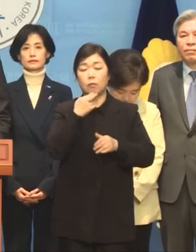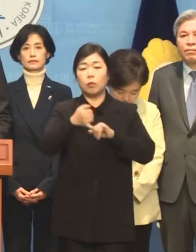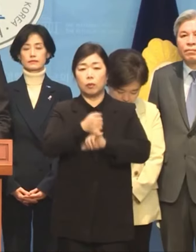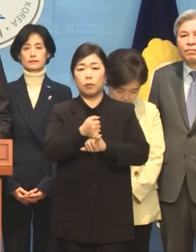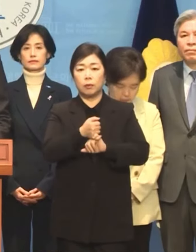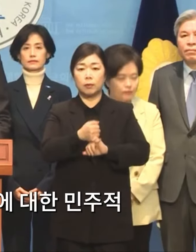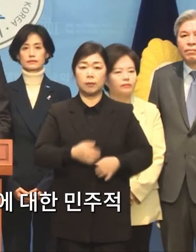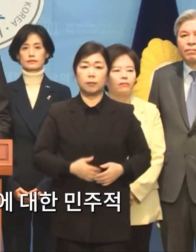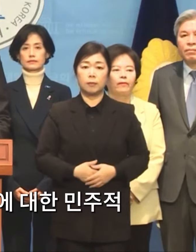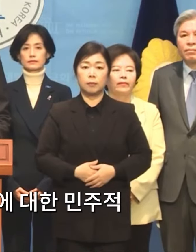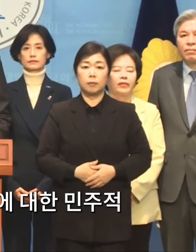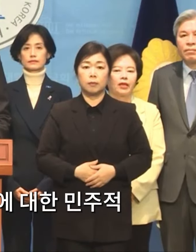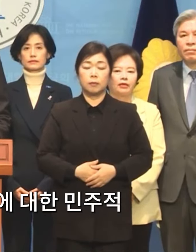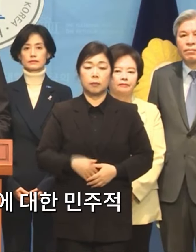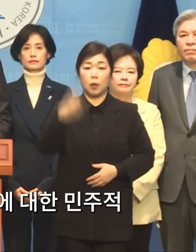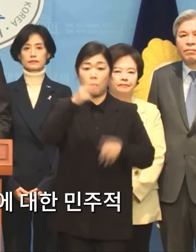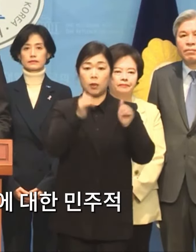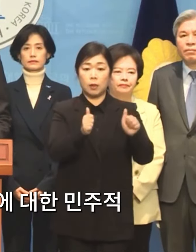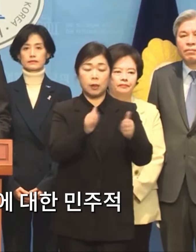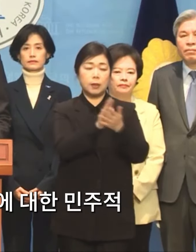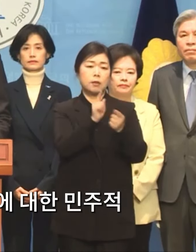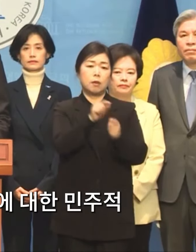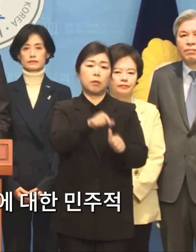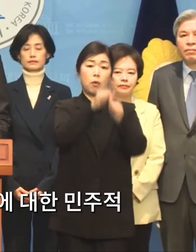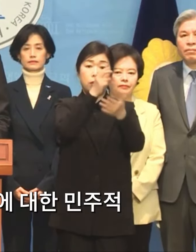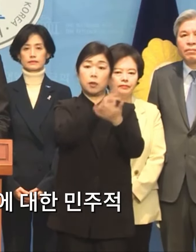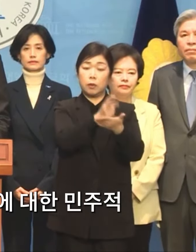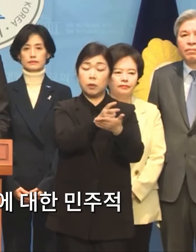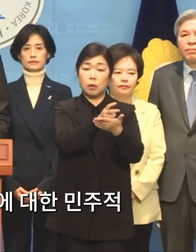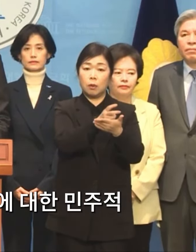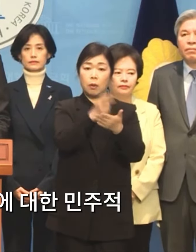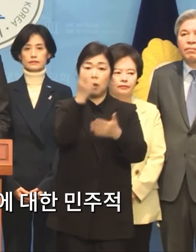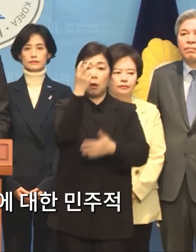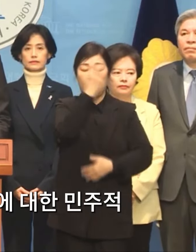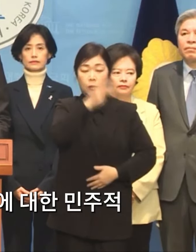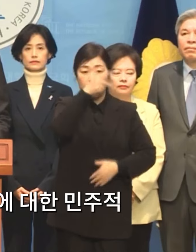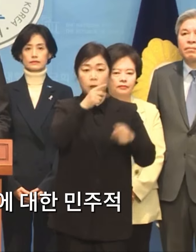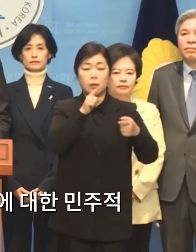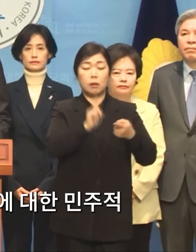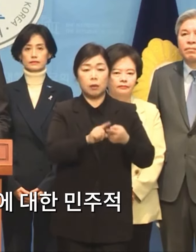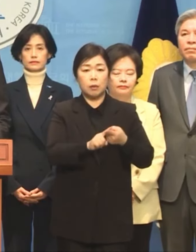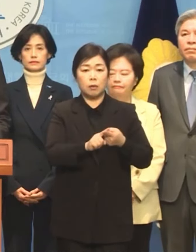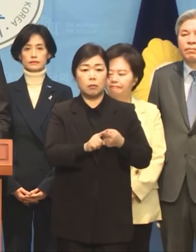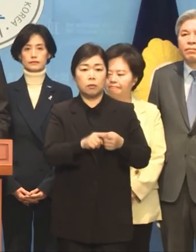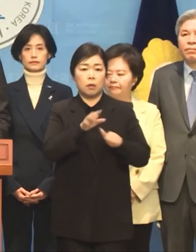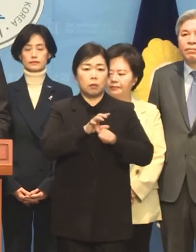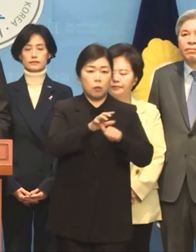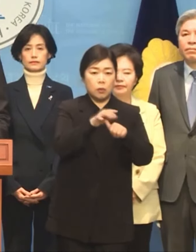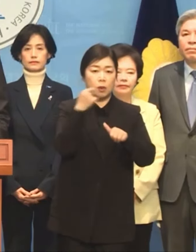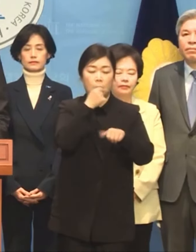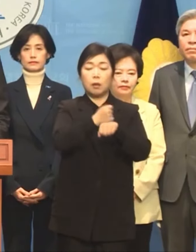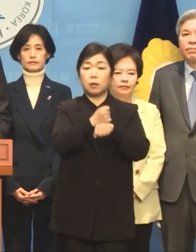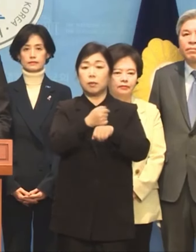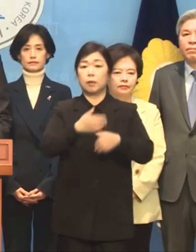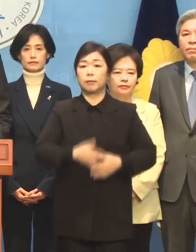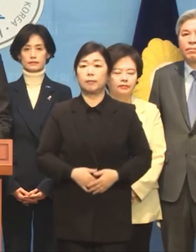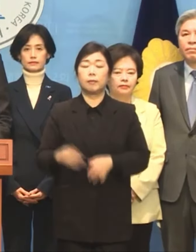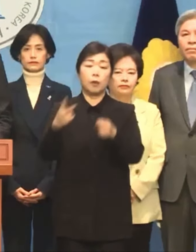하겠습니다 검사장 직선제를 도해 민주를 강화하겠습니다